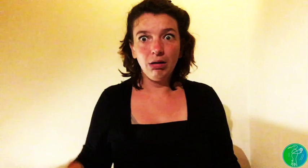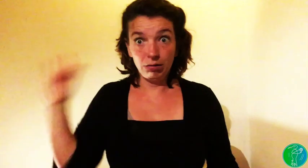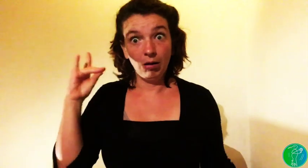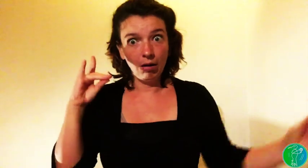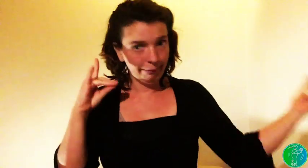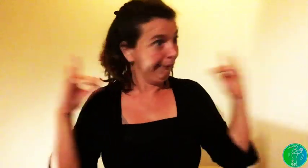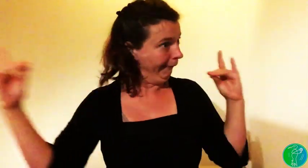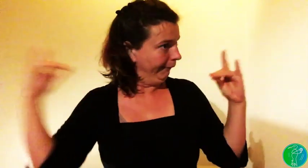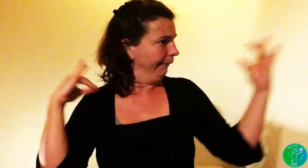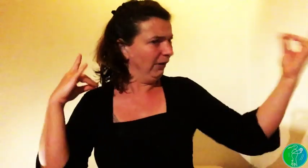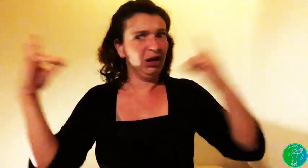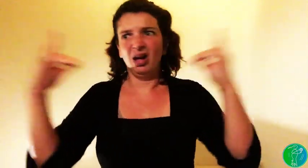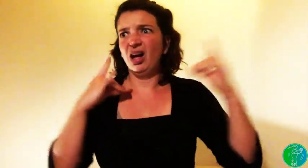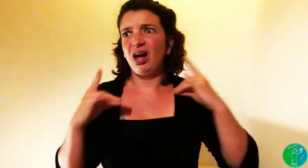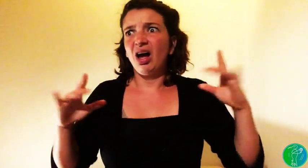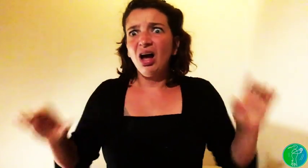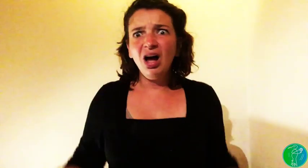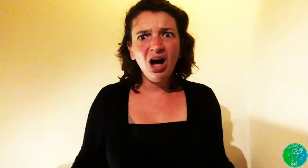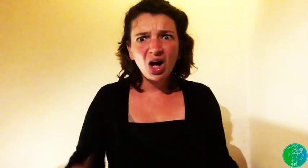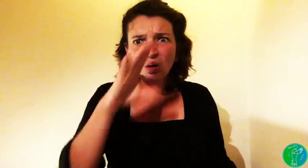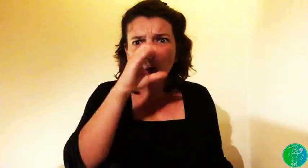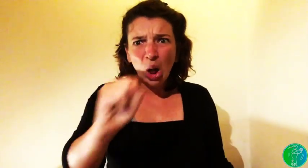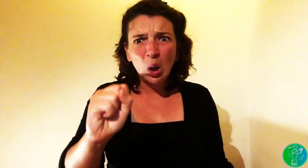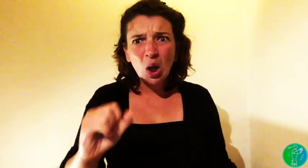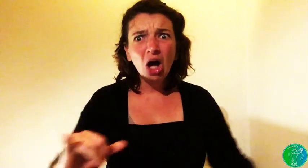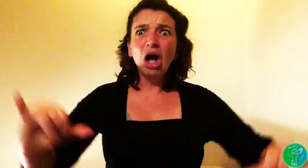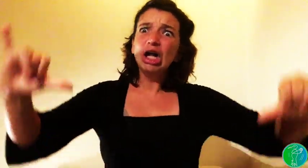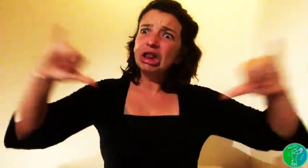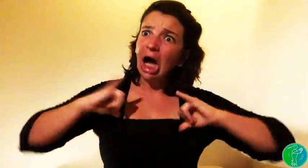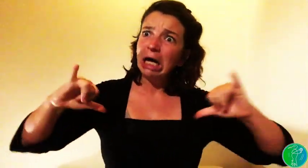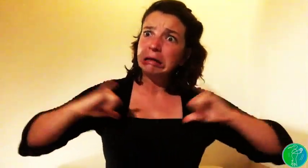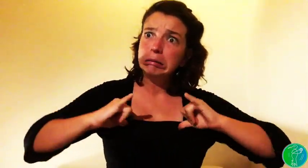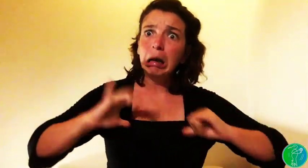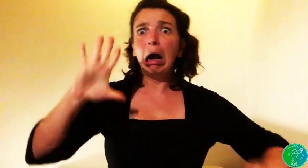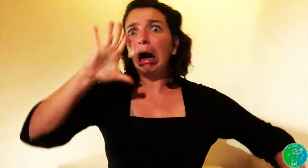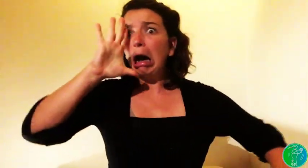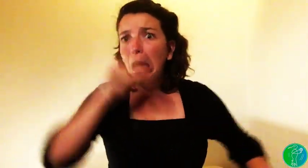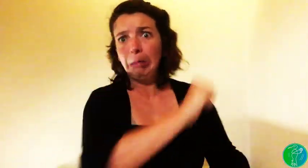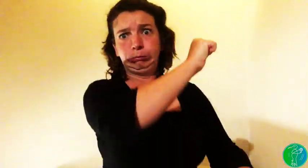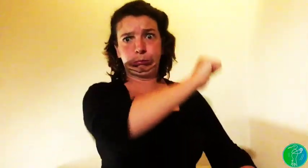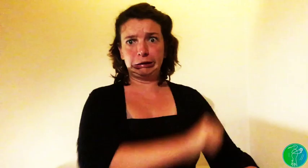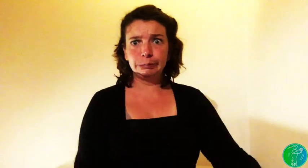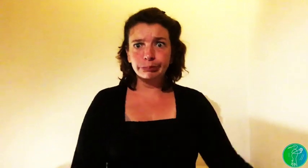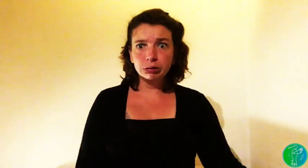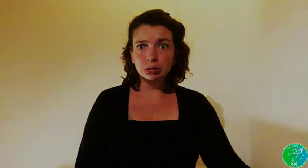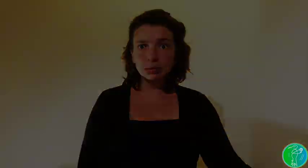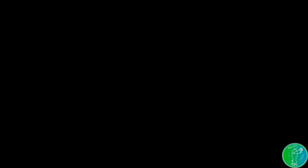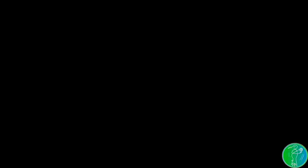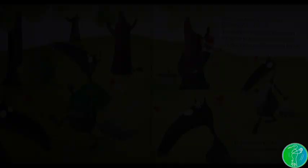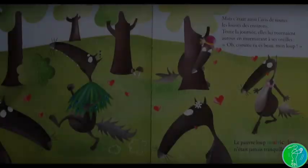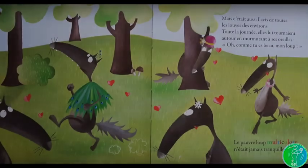Le pauvre loup multicolore n'était jamais tranquille.